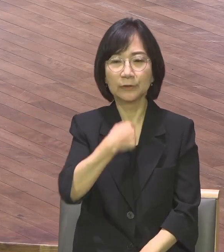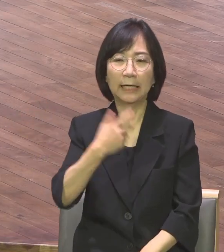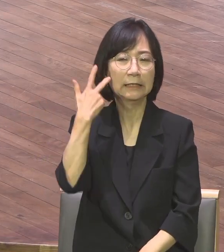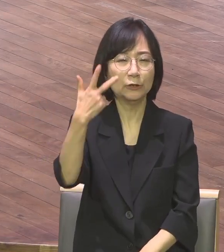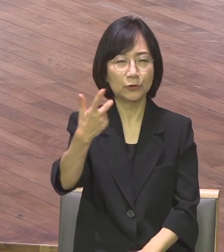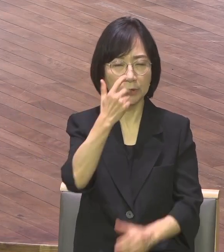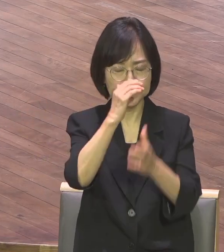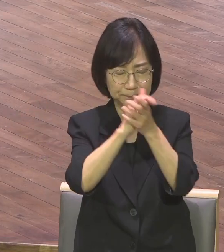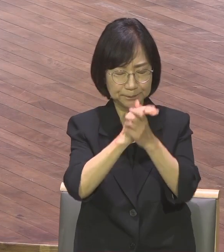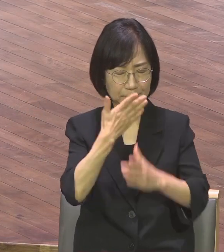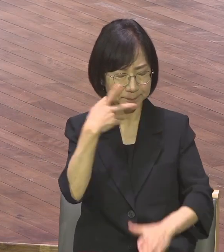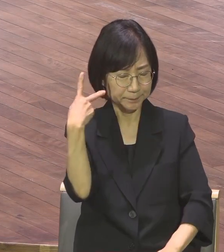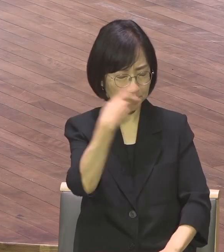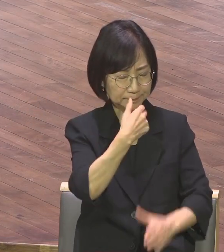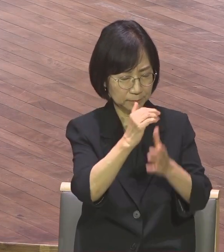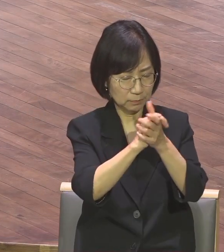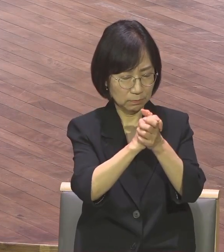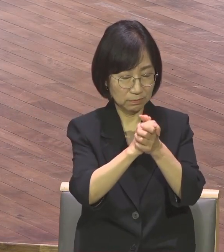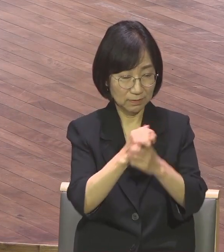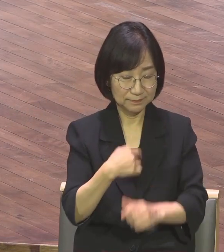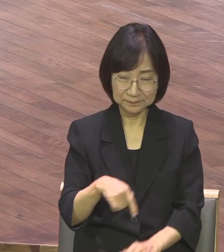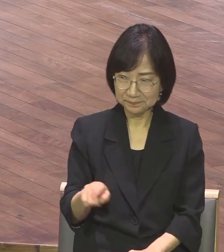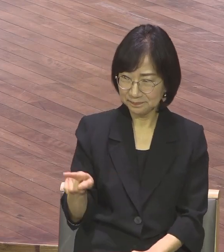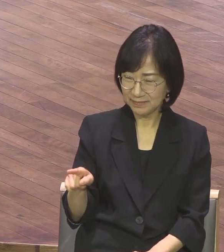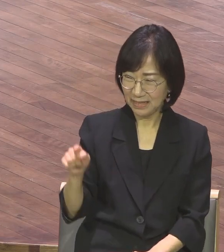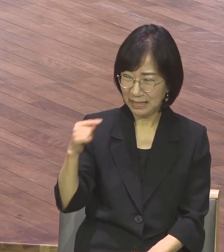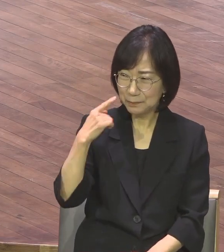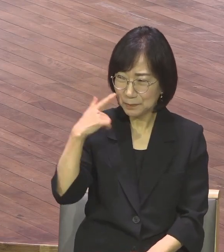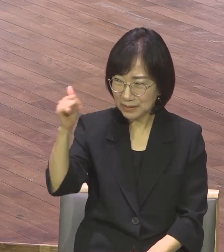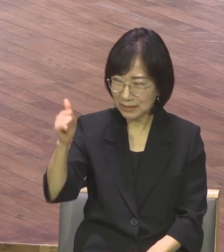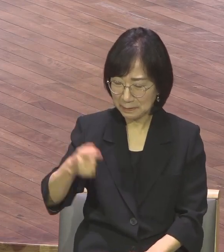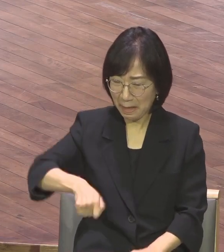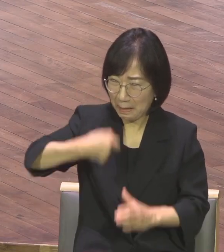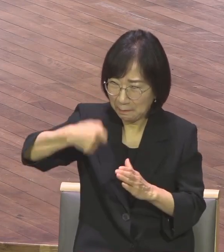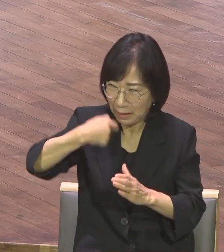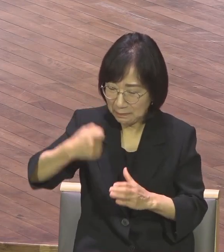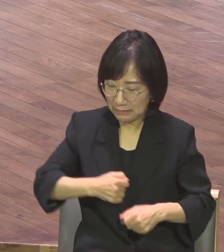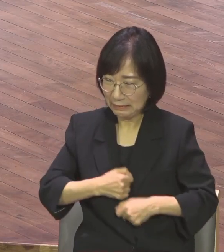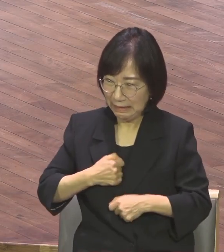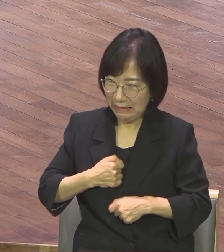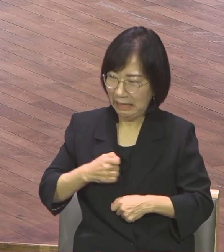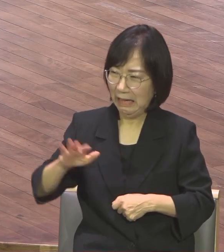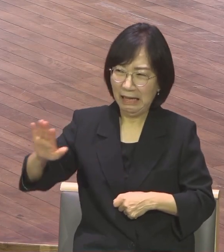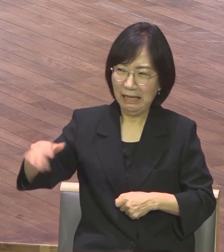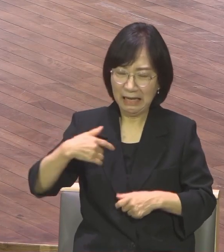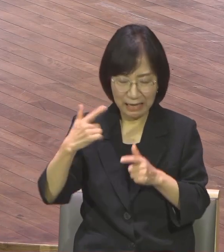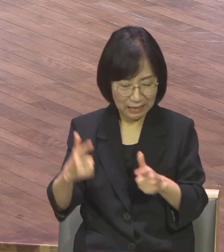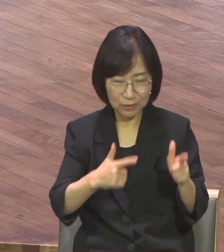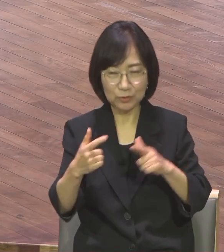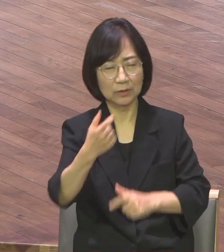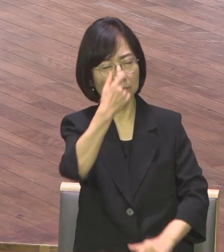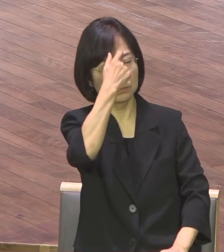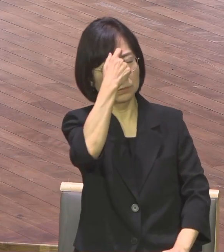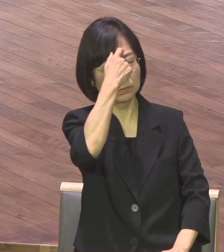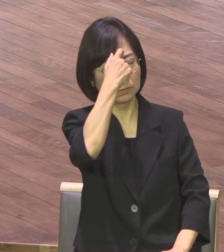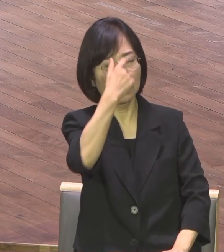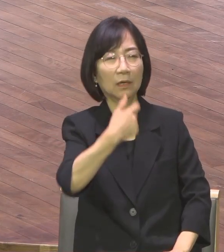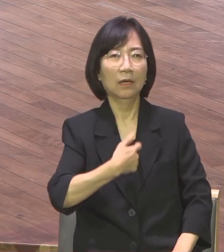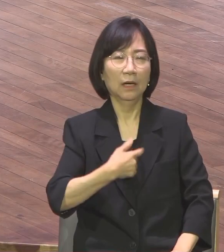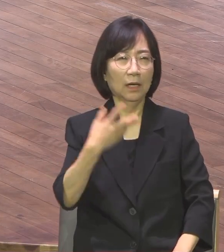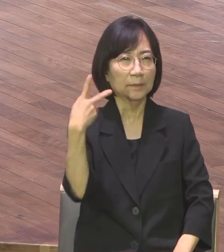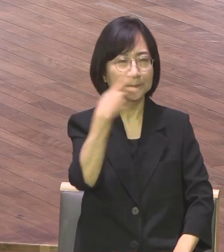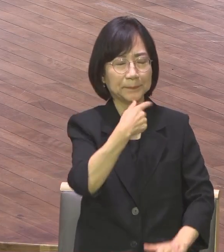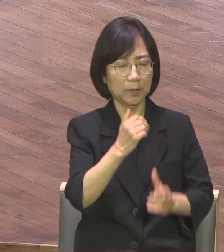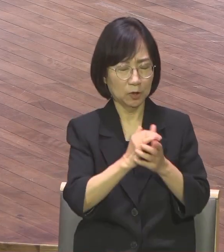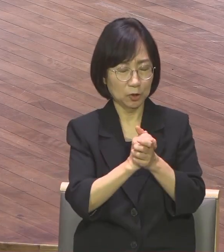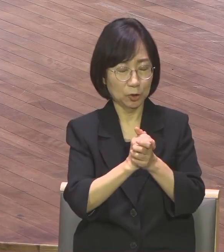보는데 내보다 좀 못한 것 같아. 야, 사람이 여기 금식을 하고요 뭔가 은혜를